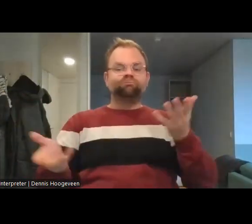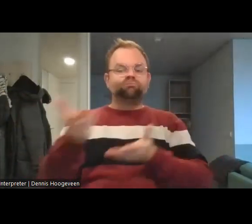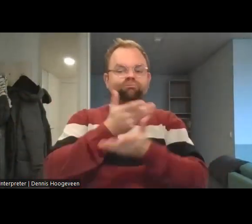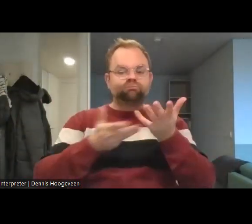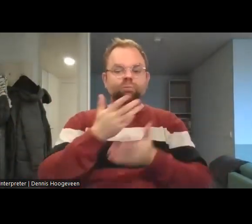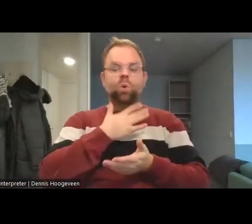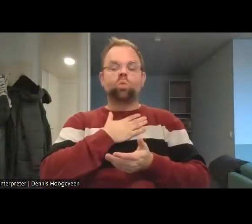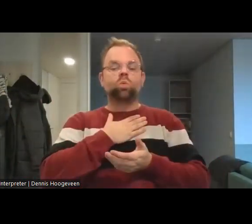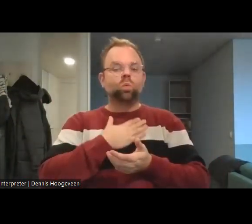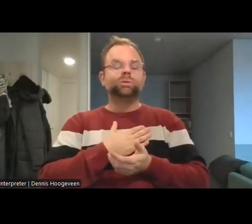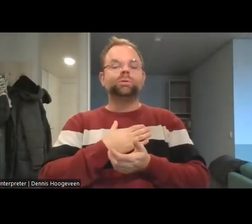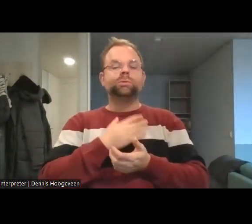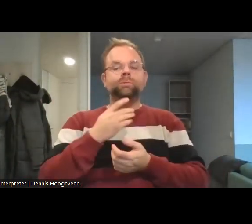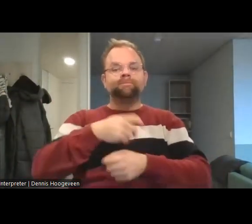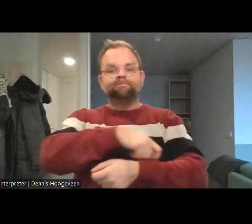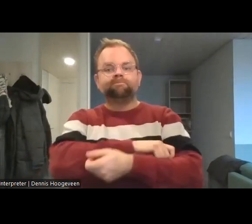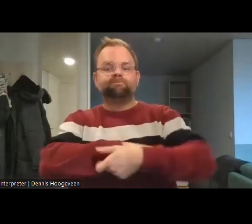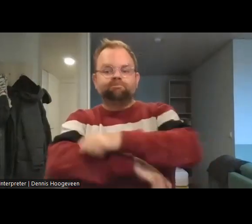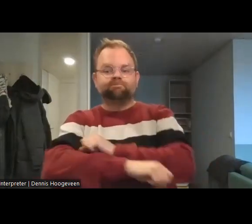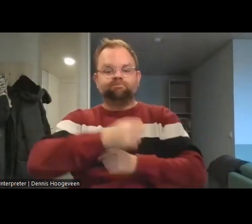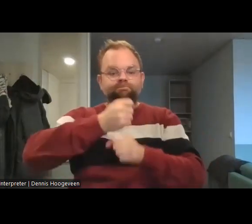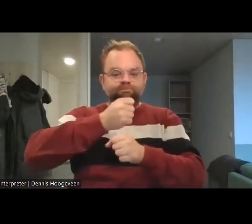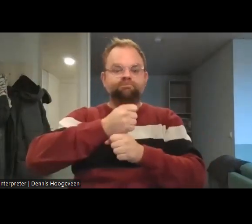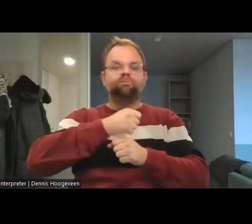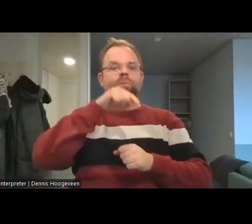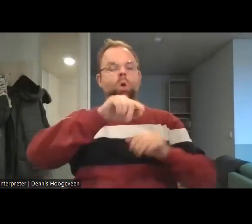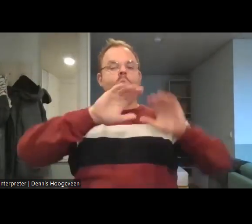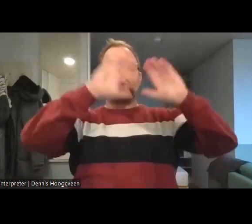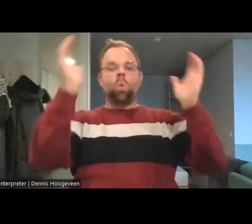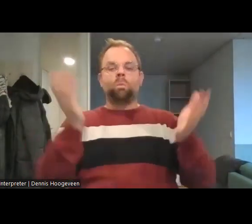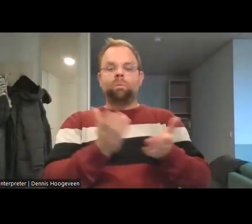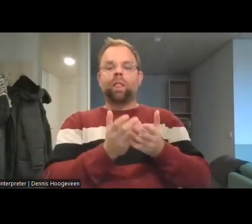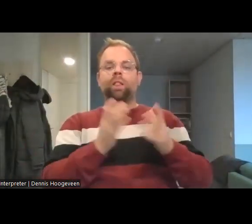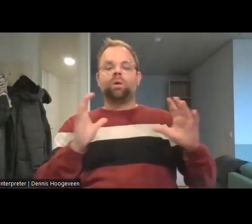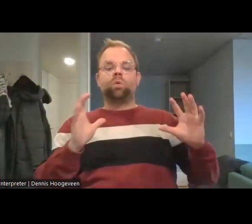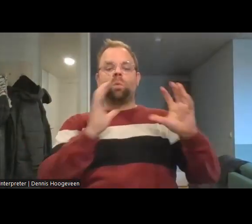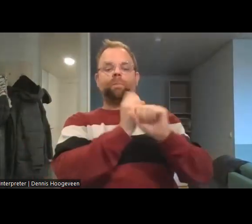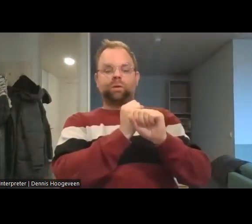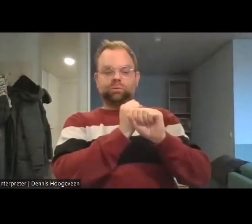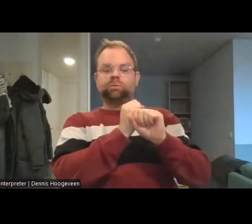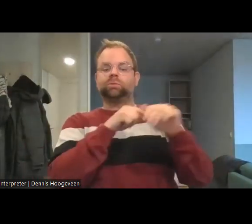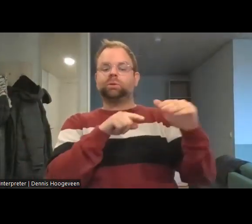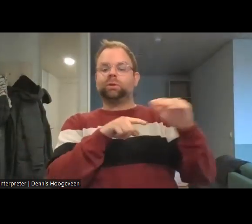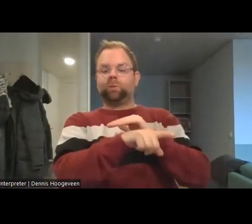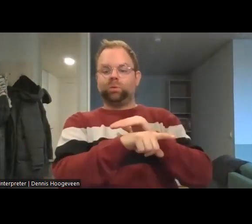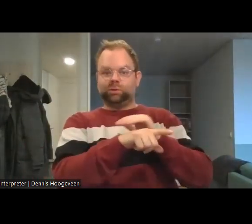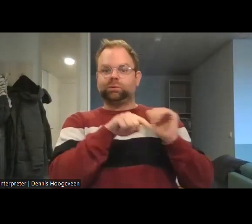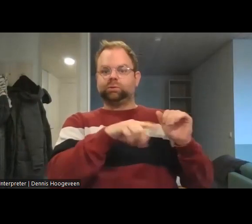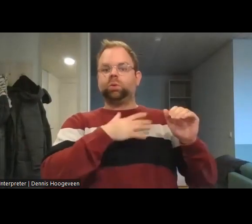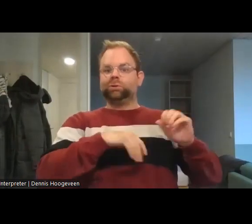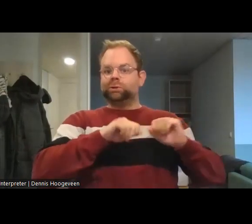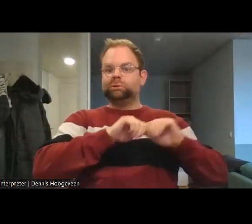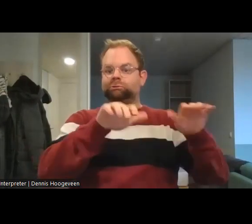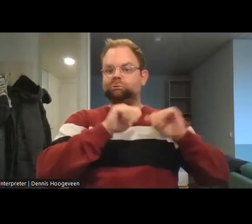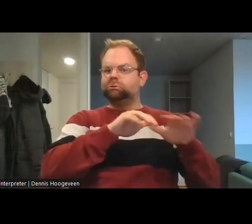le pacte global sur les réfugiés qui va donner des solutions, la protection pour les réfugiés